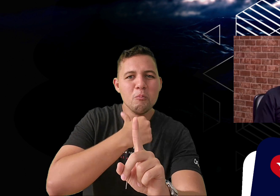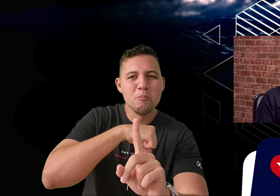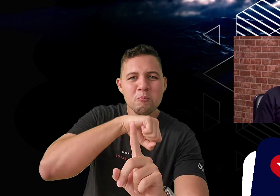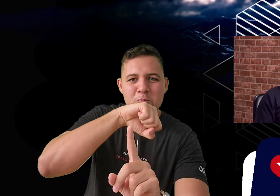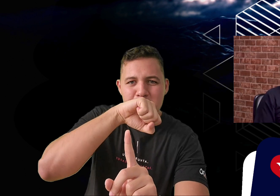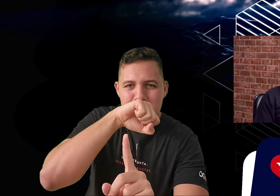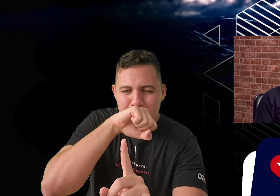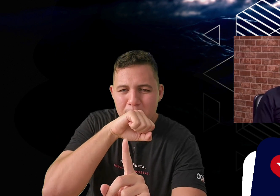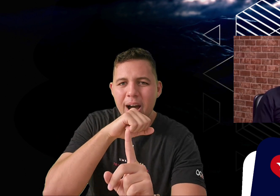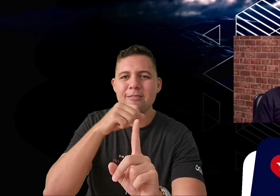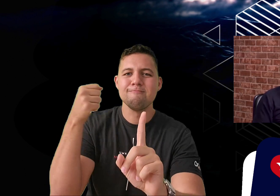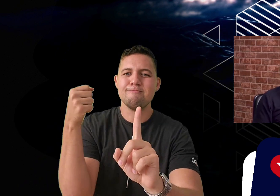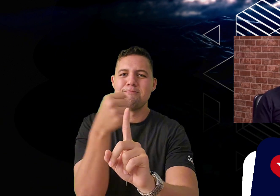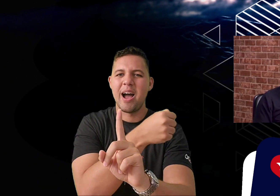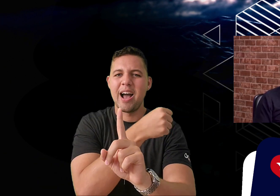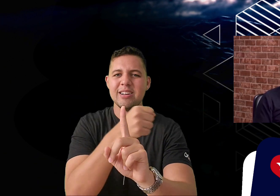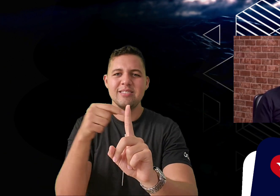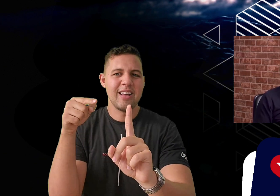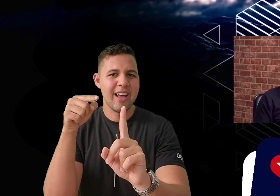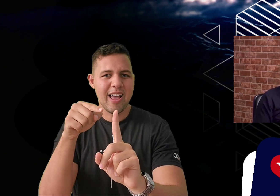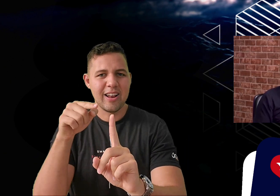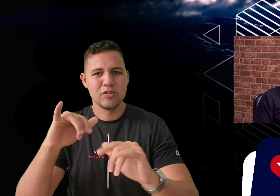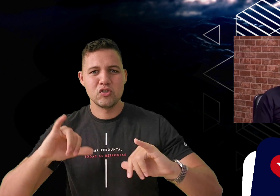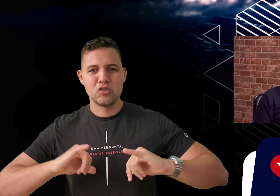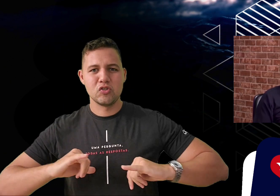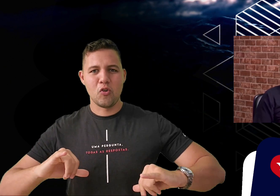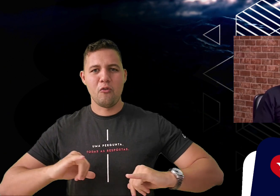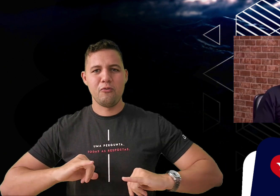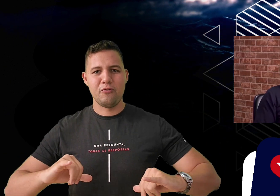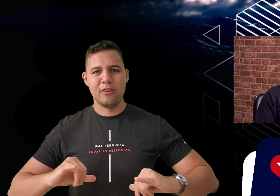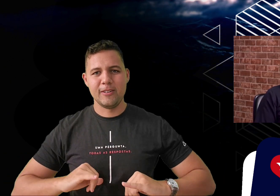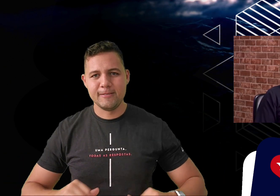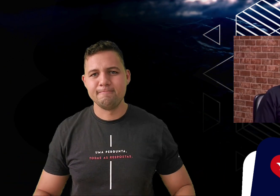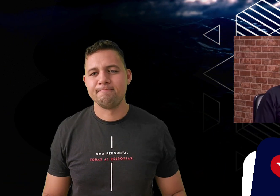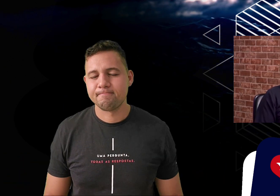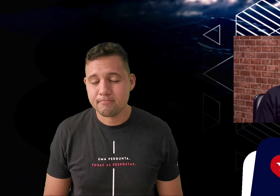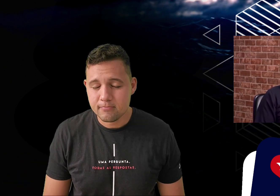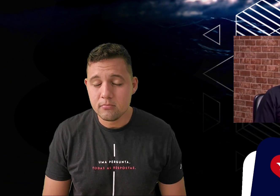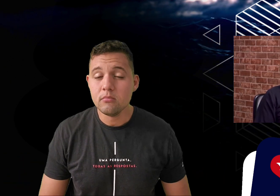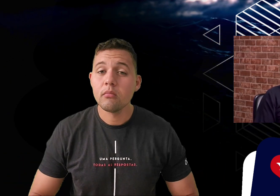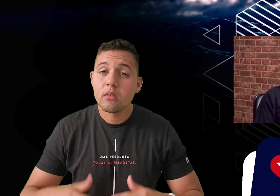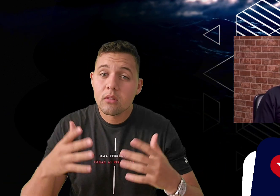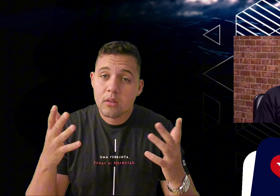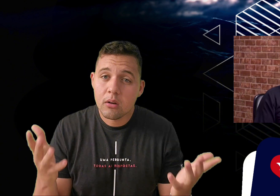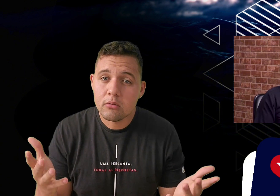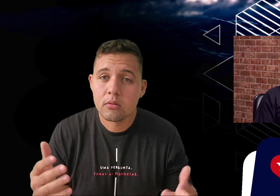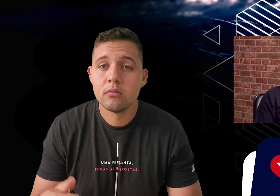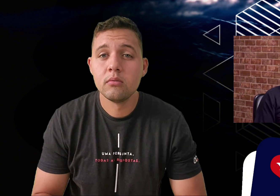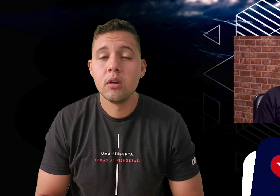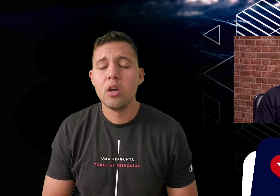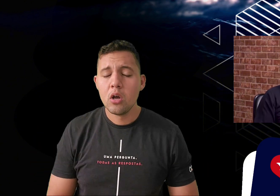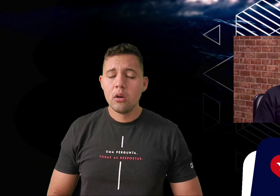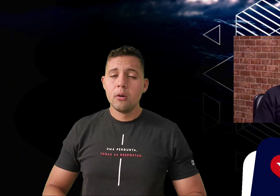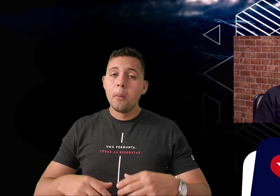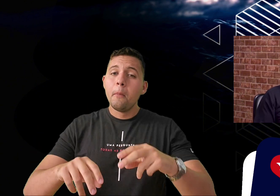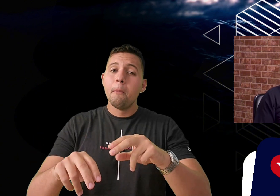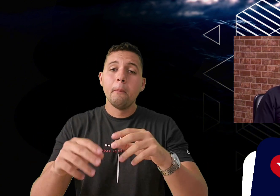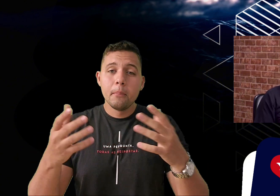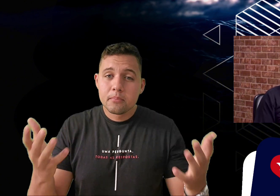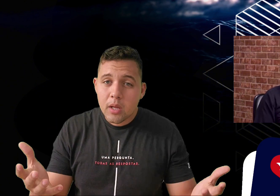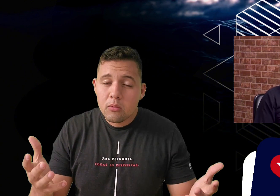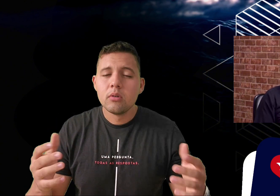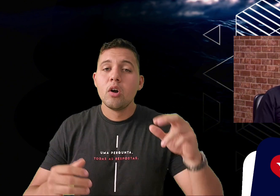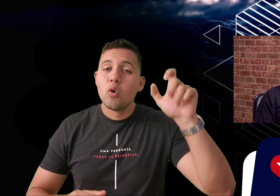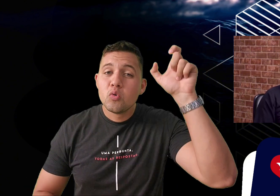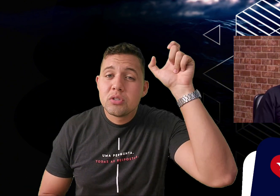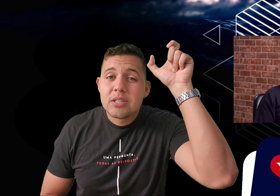trabalha tanto para destruir a família. Porque eliminando a família, os laços familiares da vida